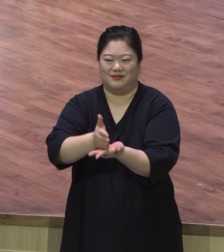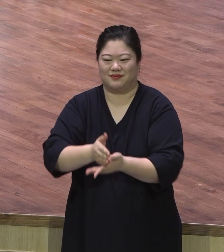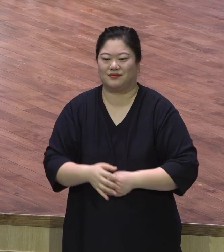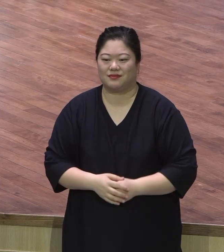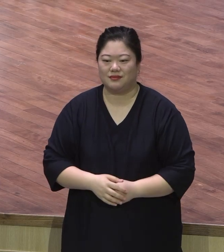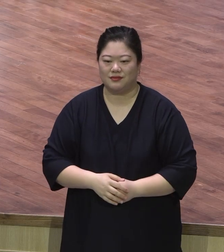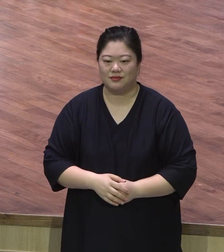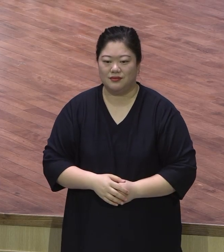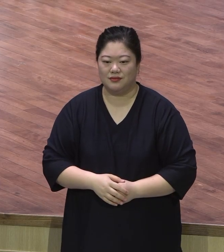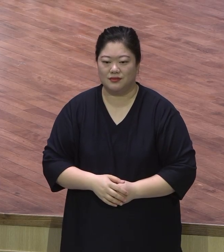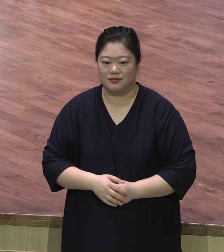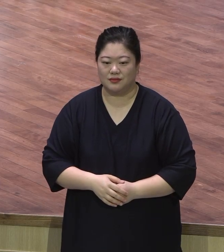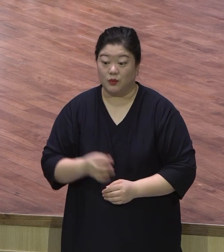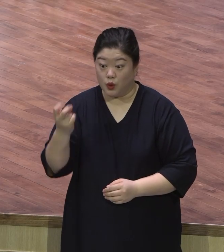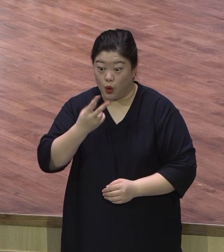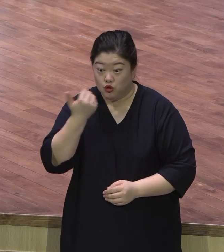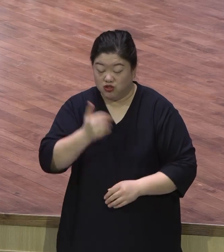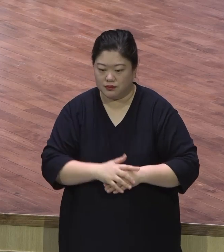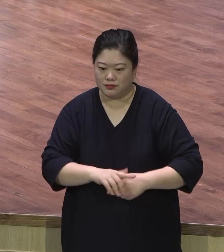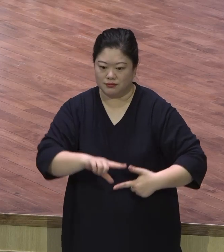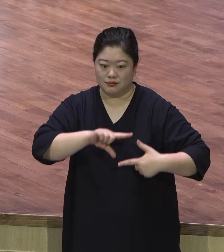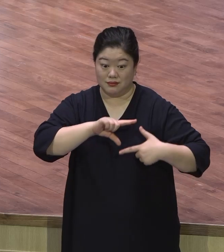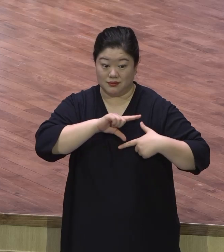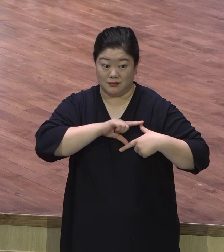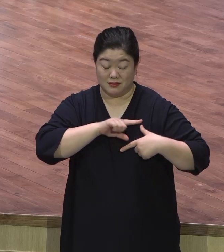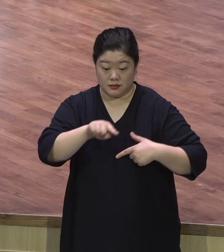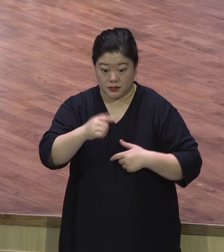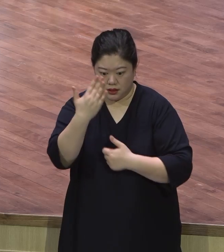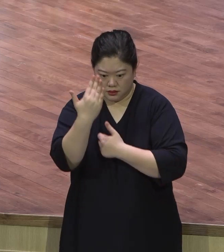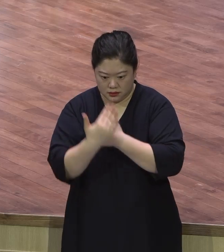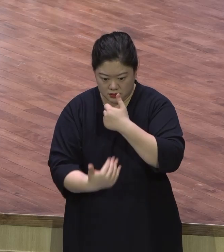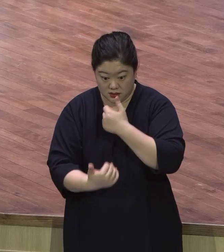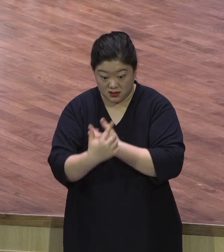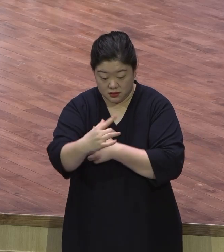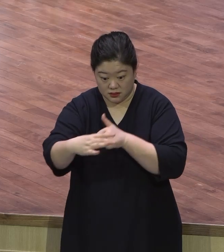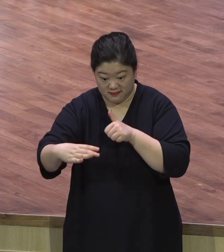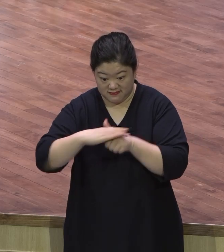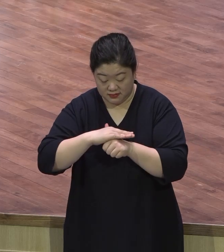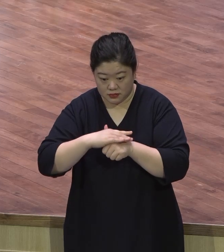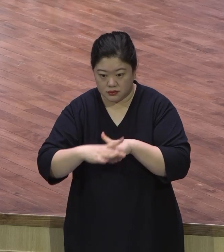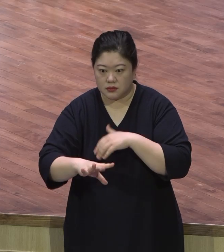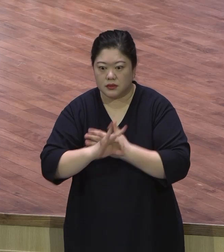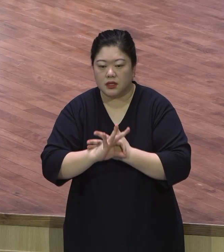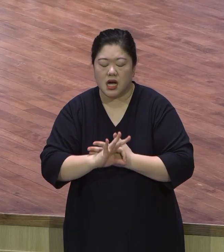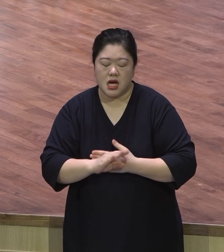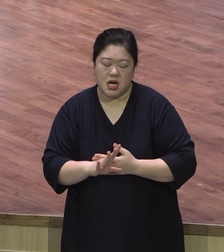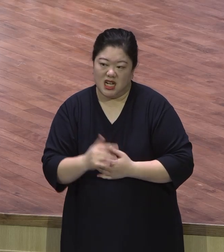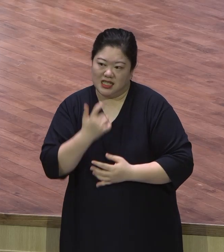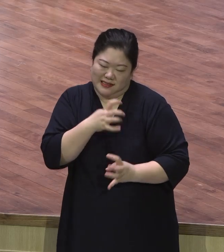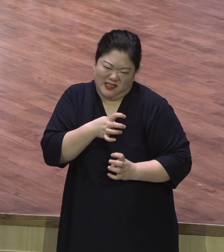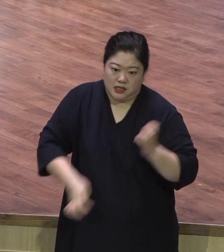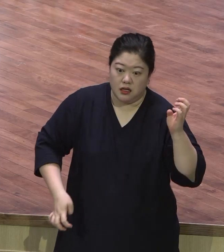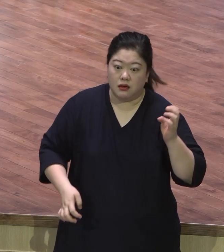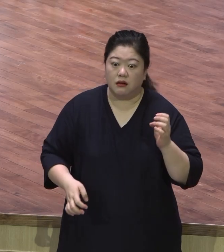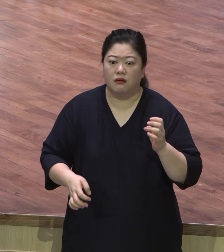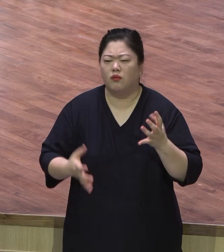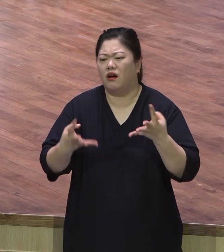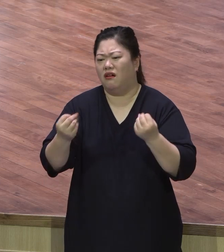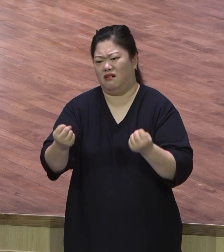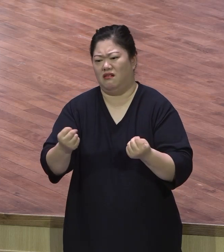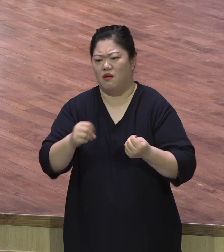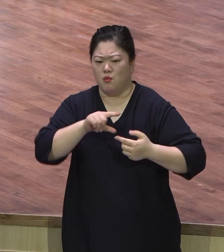어떤 분들은 명예 권력이 최고인 줄 알고 명예 권력이 목숨을 겁니다. 생을 걸어요. 그게 단주로